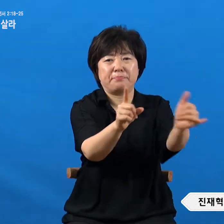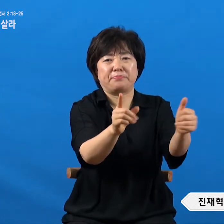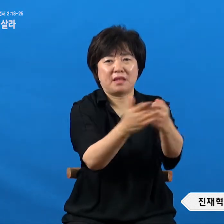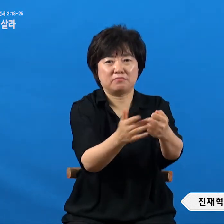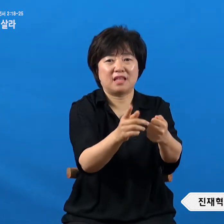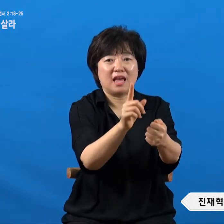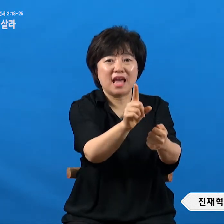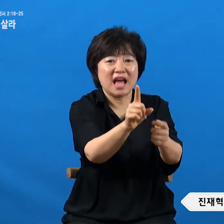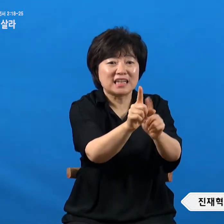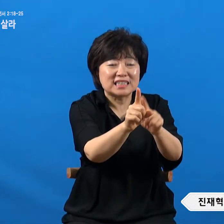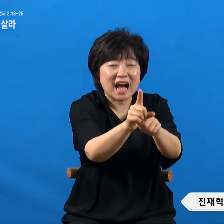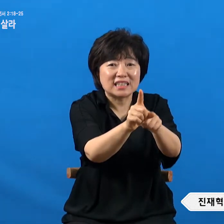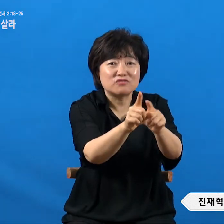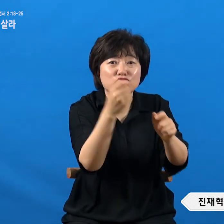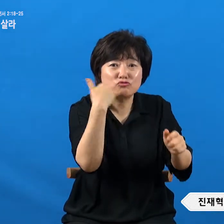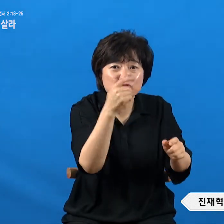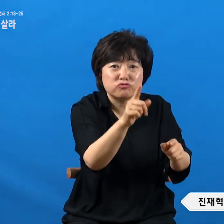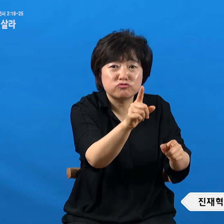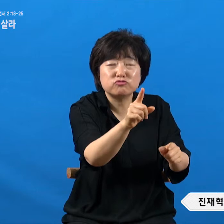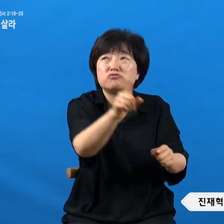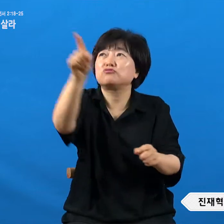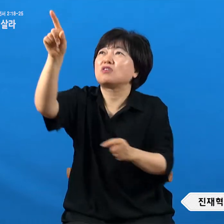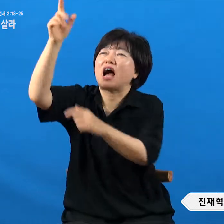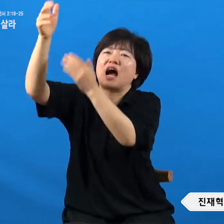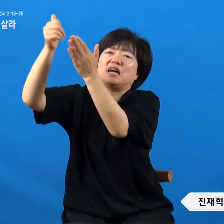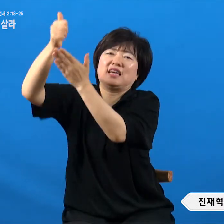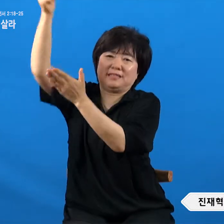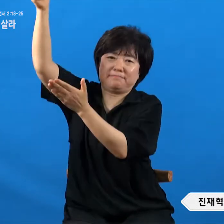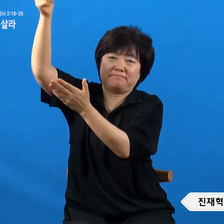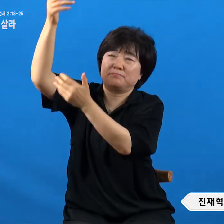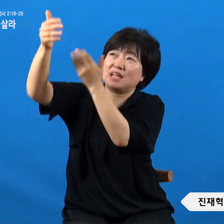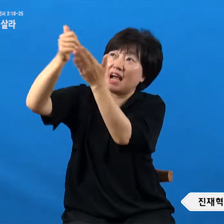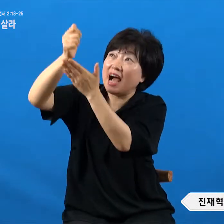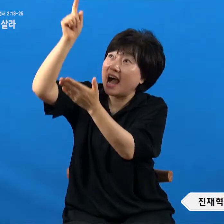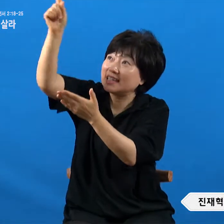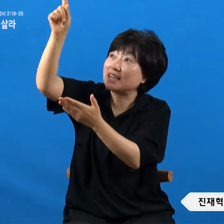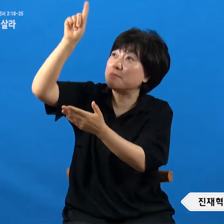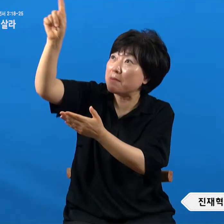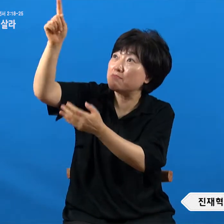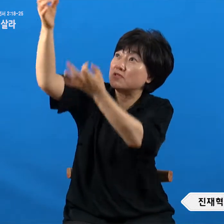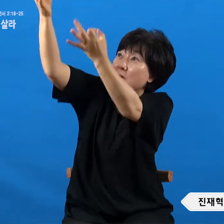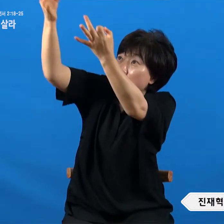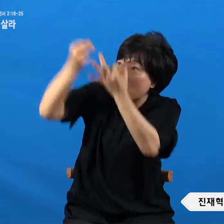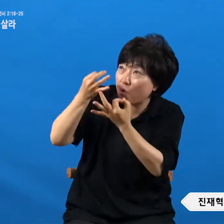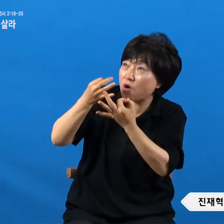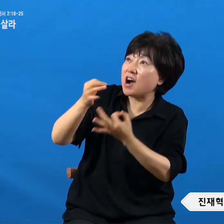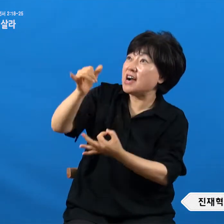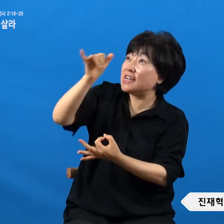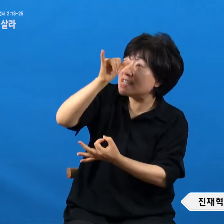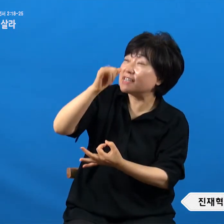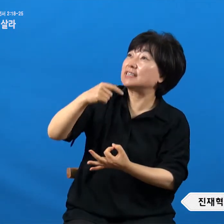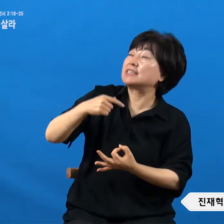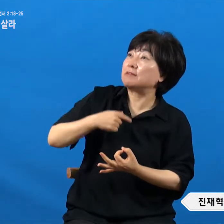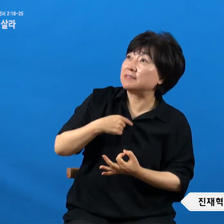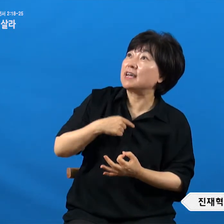하나님 때문에 하나님을 위하여 내가 있는 부당한 고난 중에도